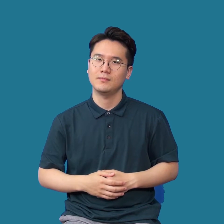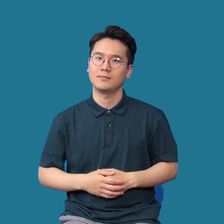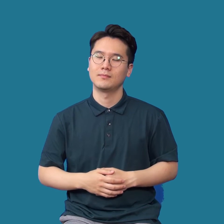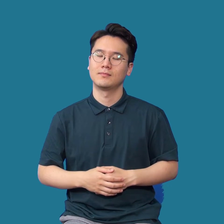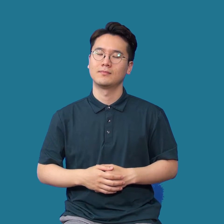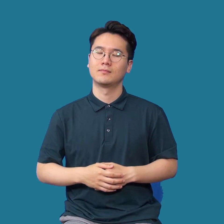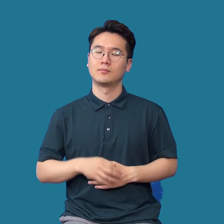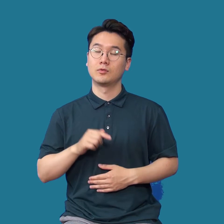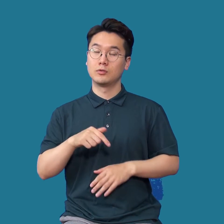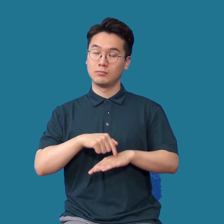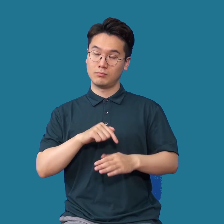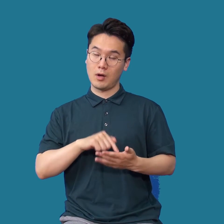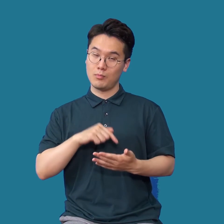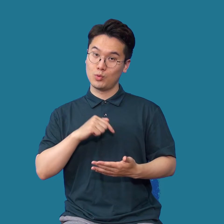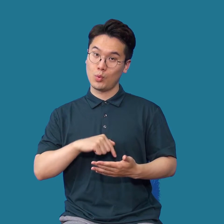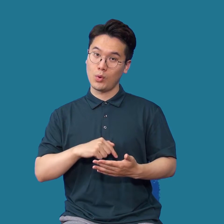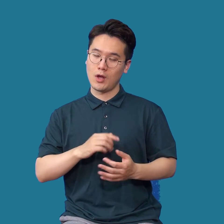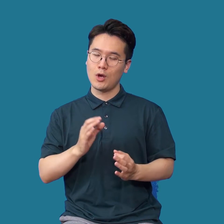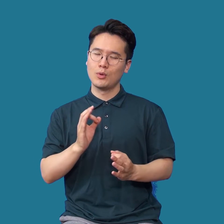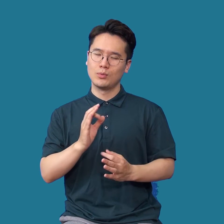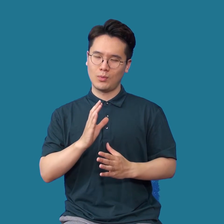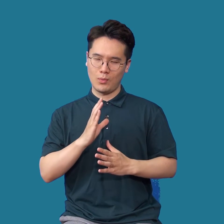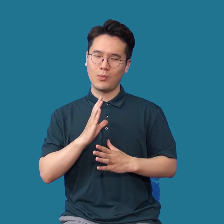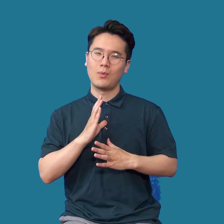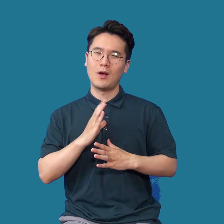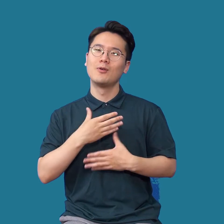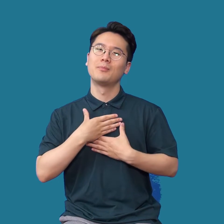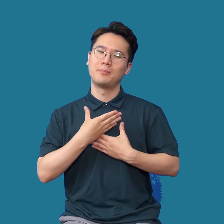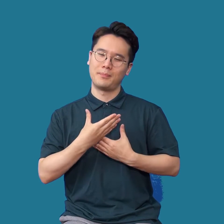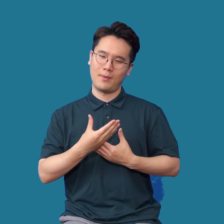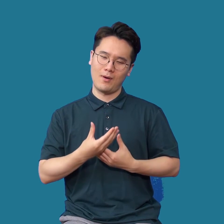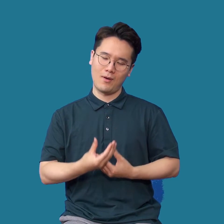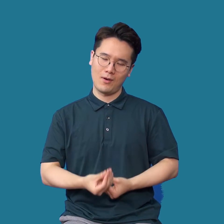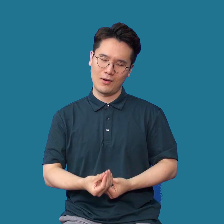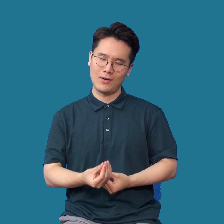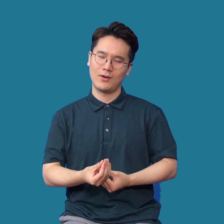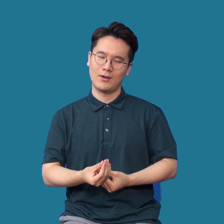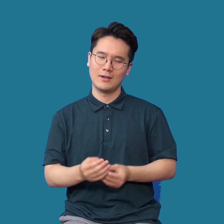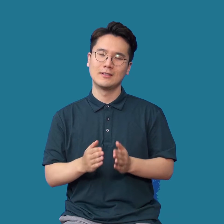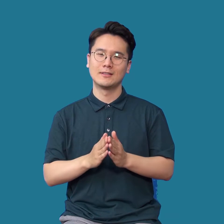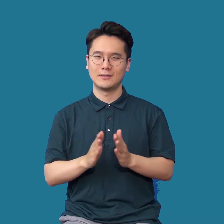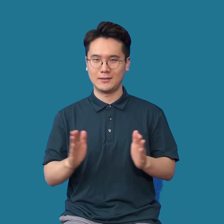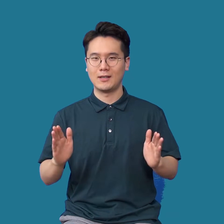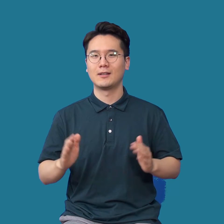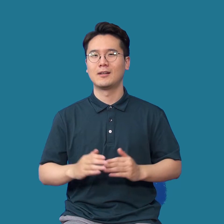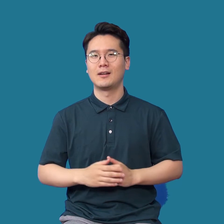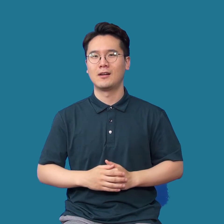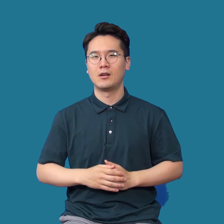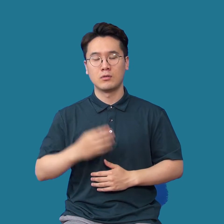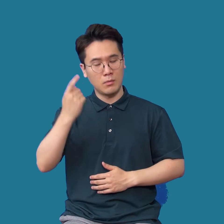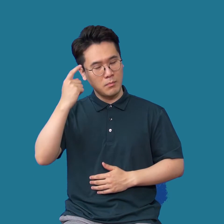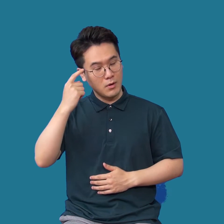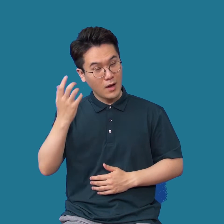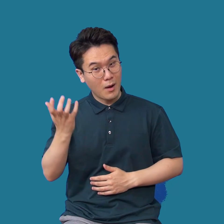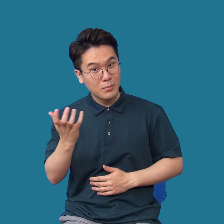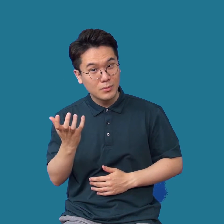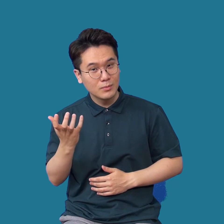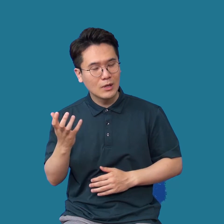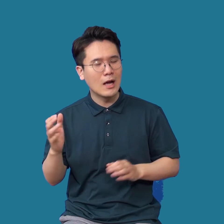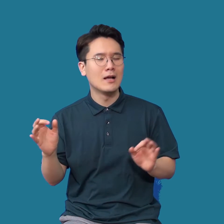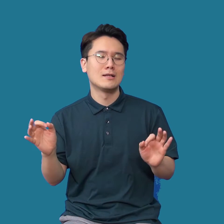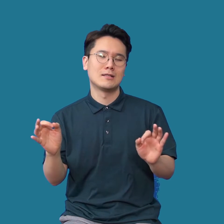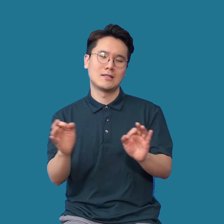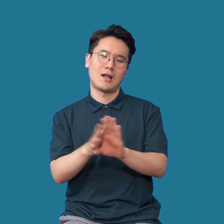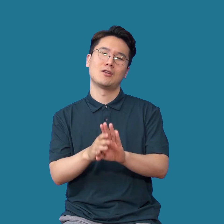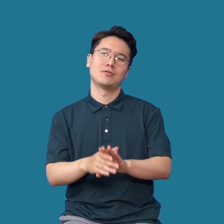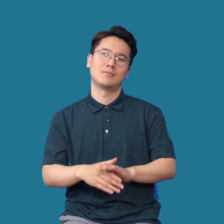그러다 그의 마음속에 놀라운 평안이 찾아왔습니다. 그리고 편두통이 사라졌습니다. 그